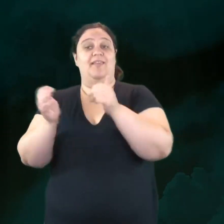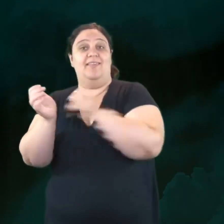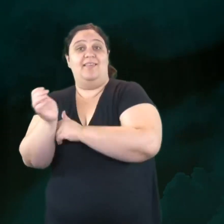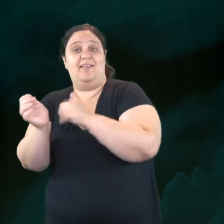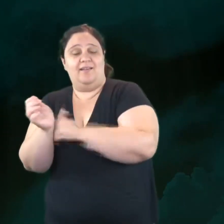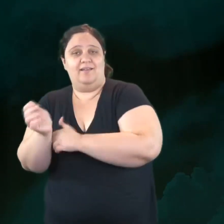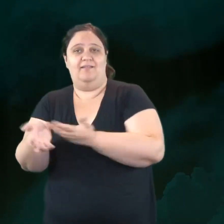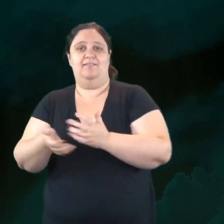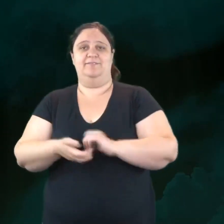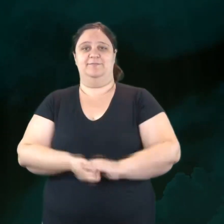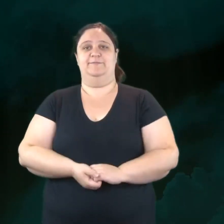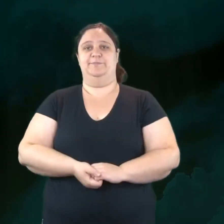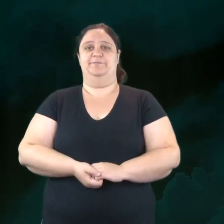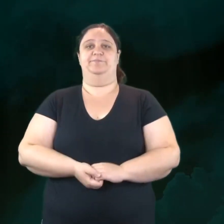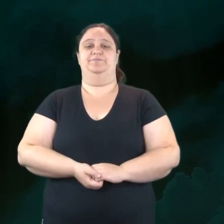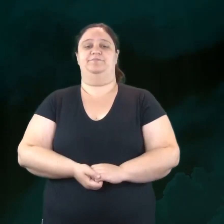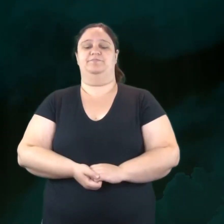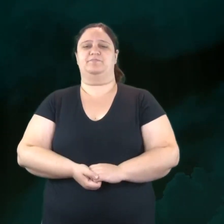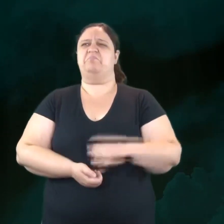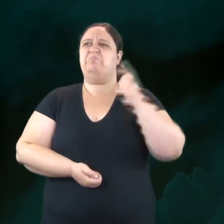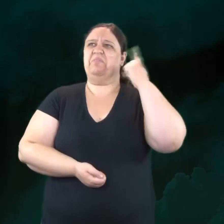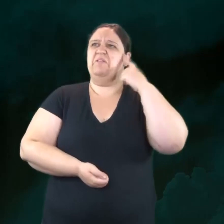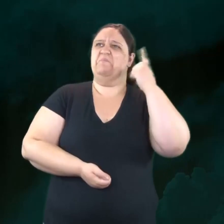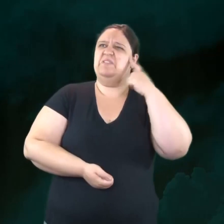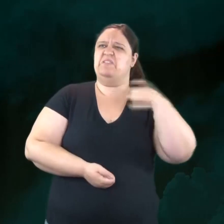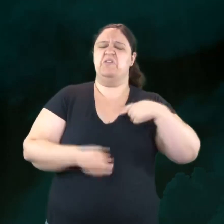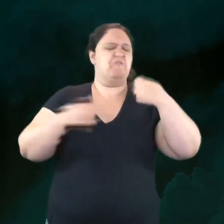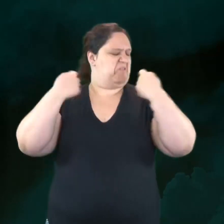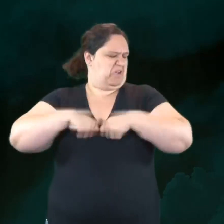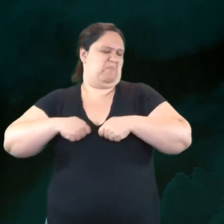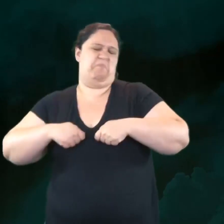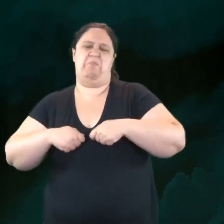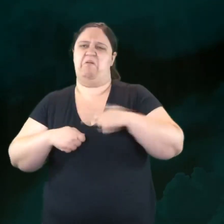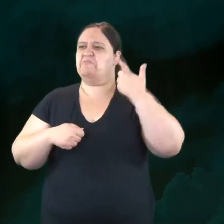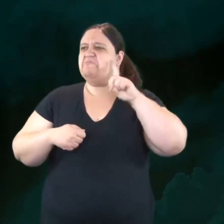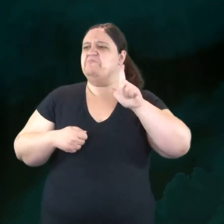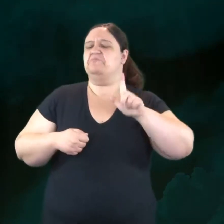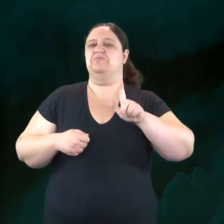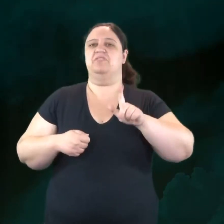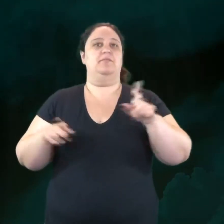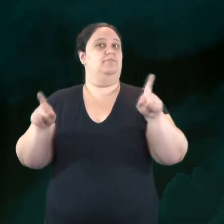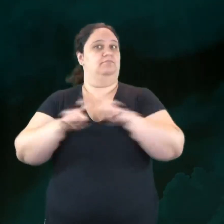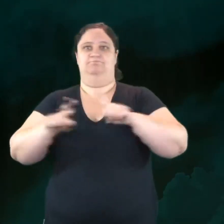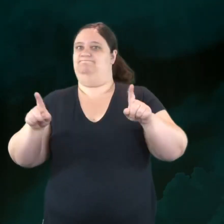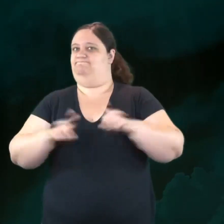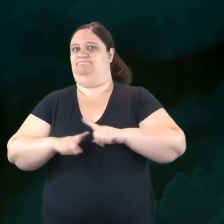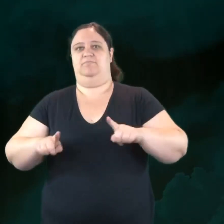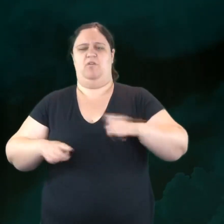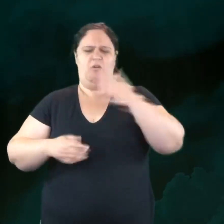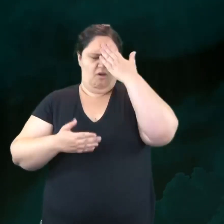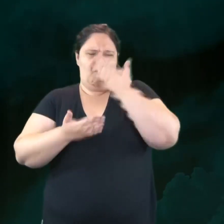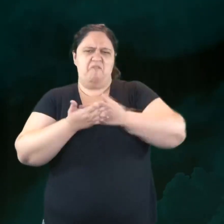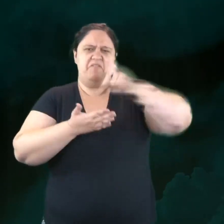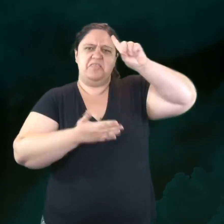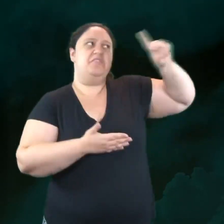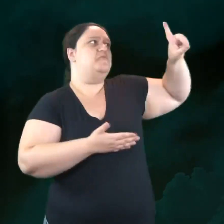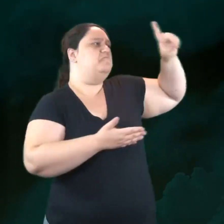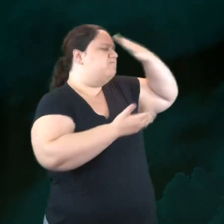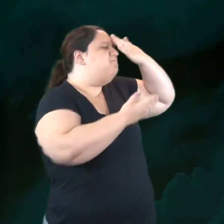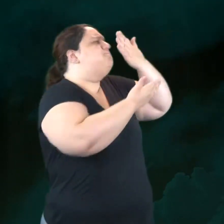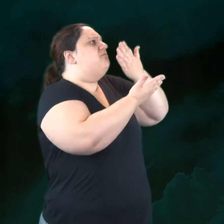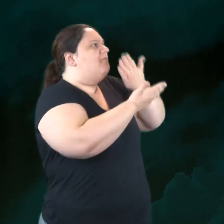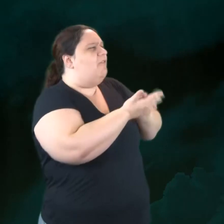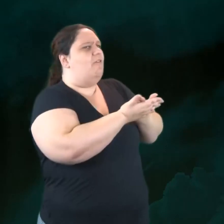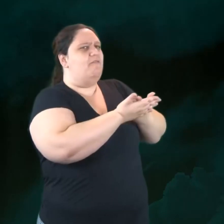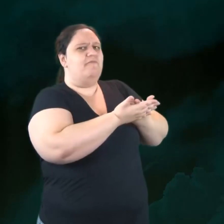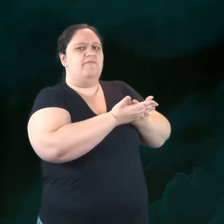esse é o segredo. Não pense que você é muito capaz, não pense que você pode fazer muita coisa. Confie na palavra de Deus por meio